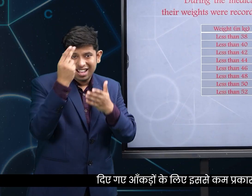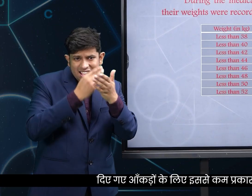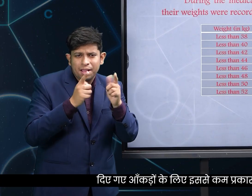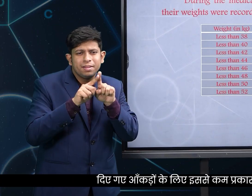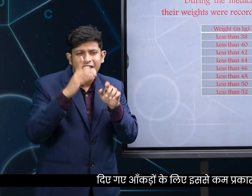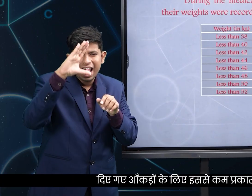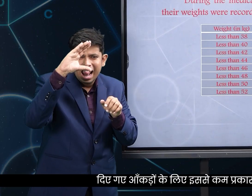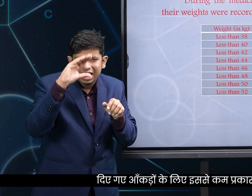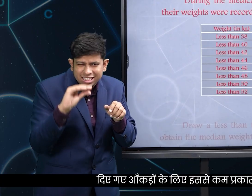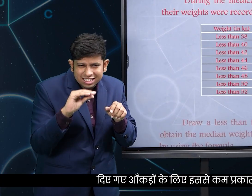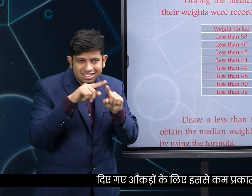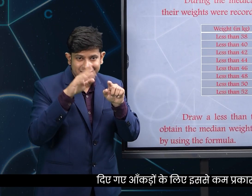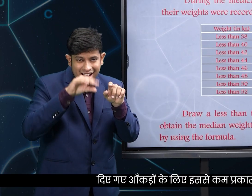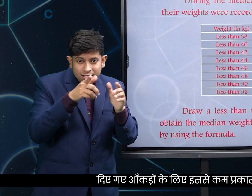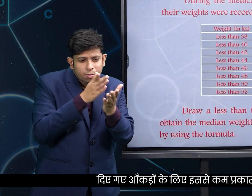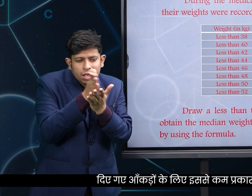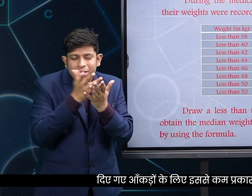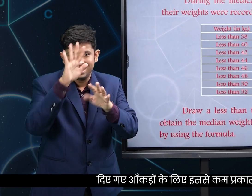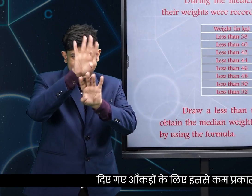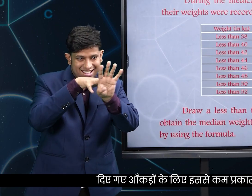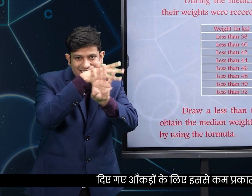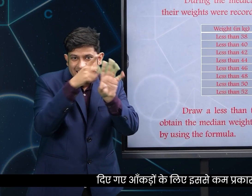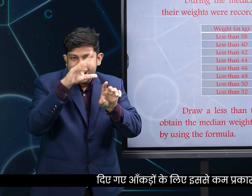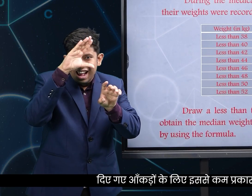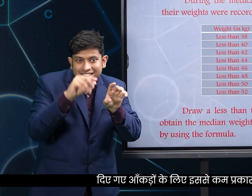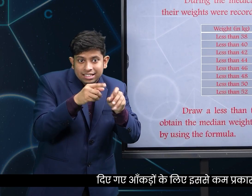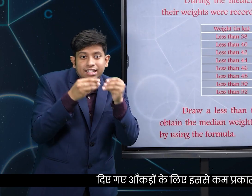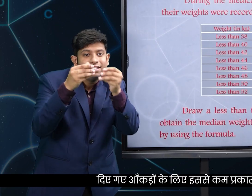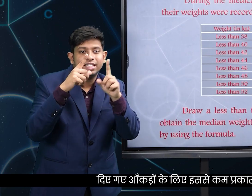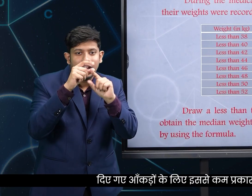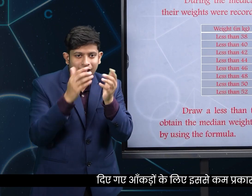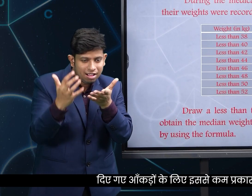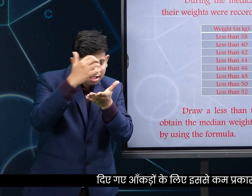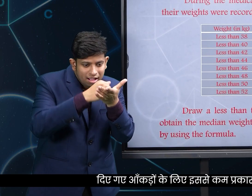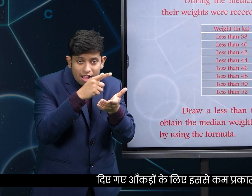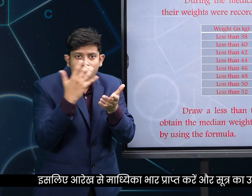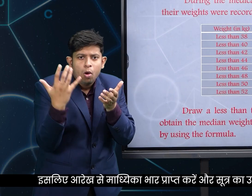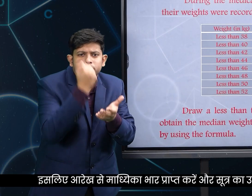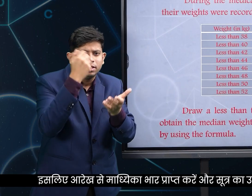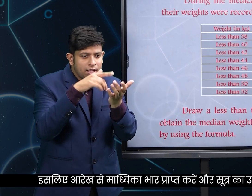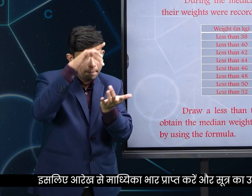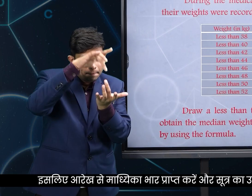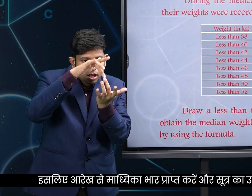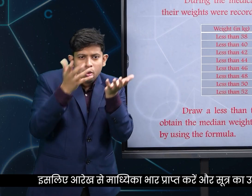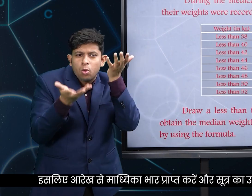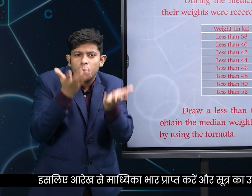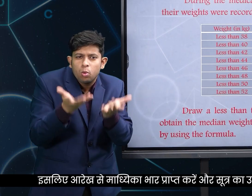दिए गए आंकड़ों के लिए इससे कम प्रकार का चाप विकर्ण बनाइए। इसलिए आरेख से